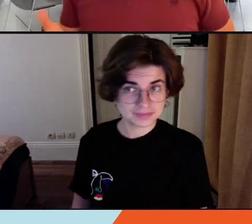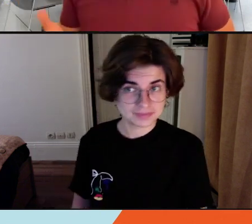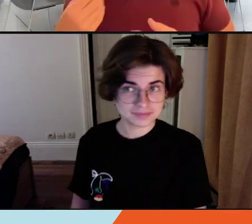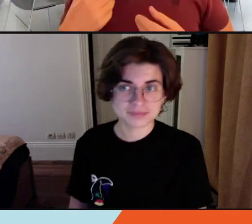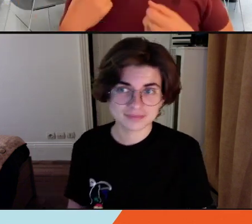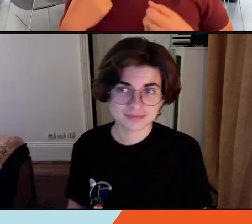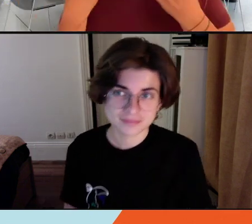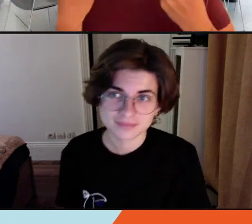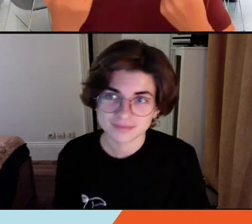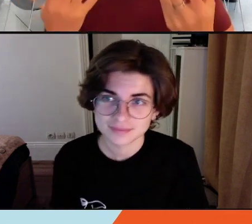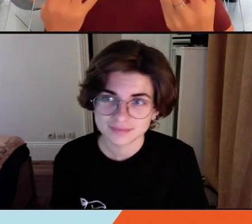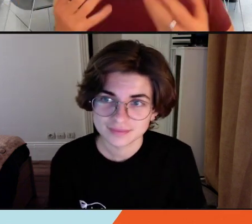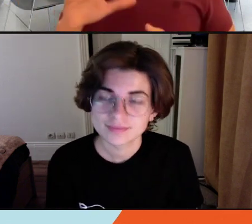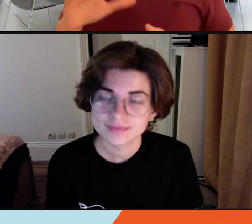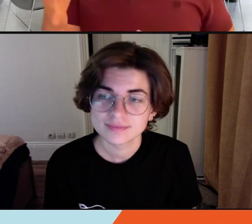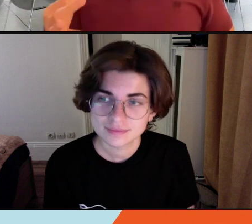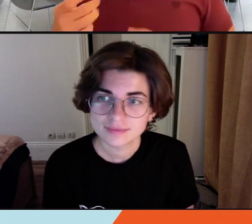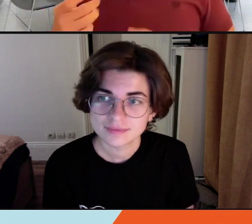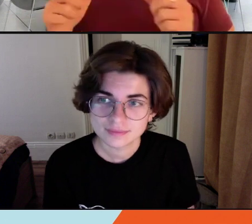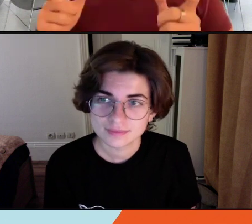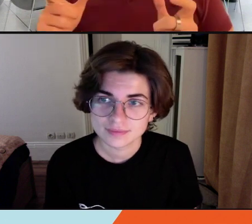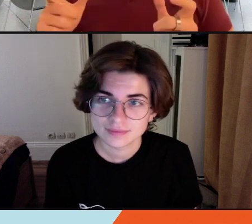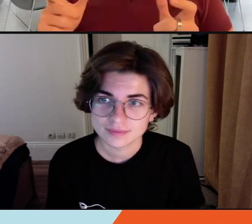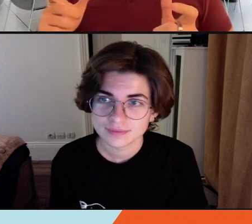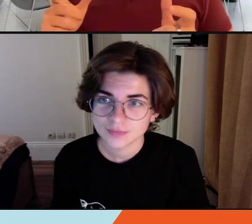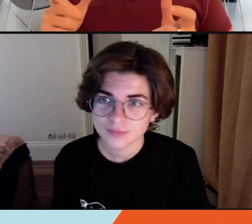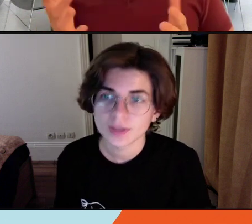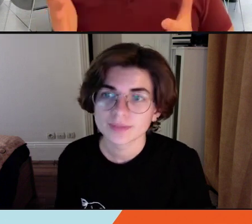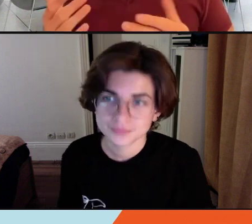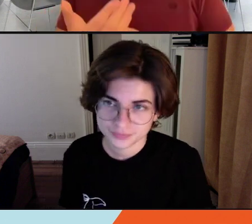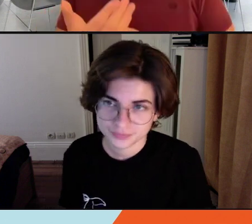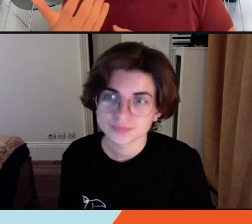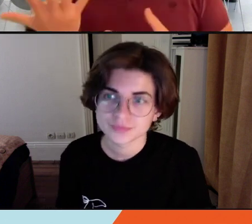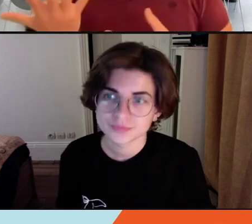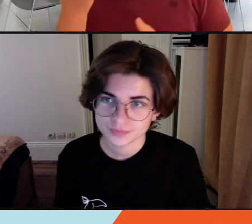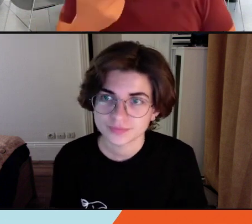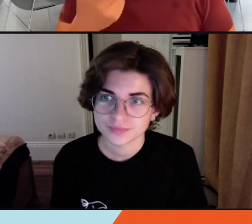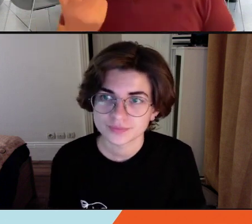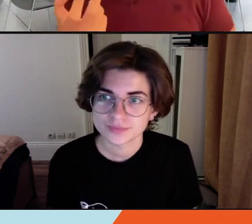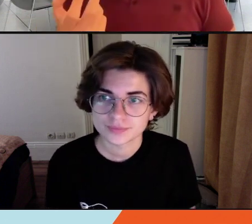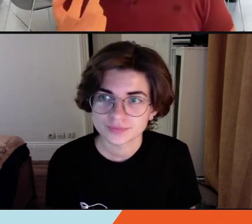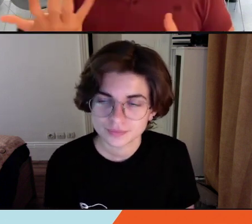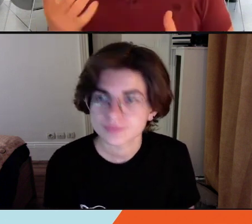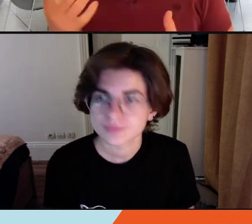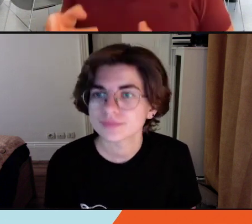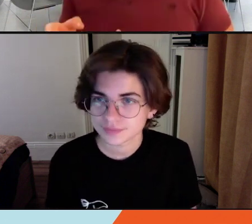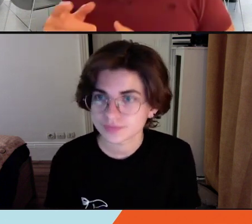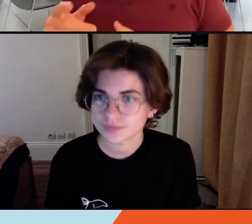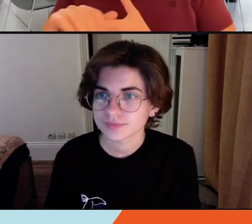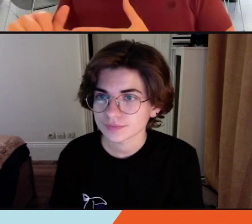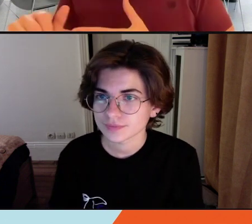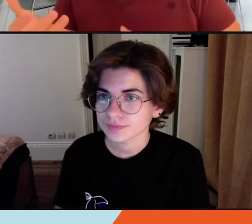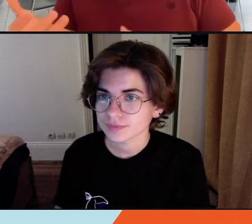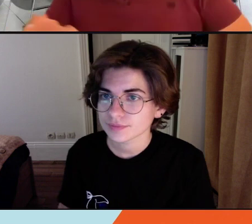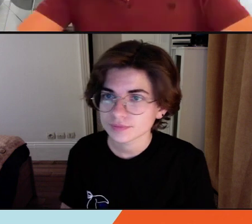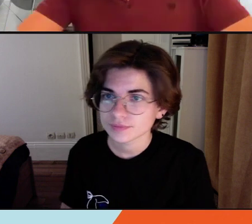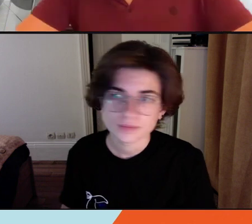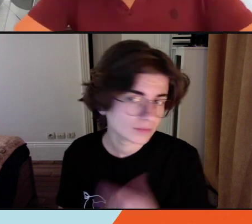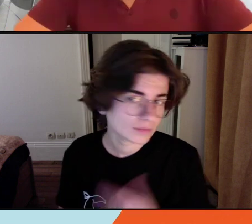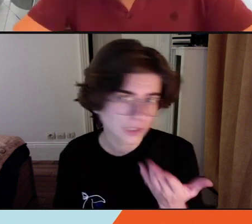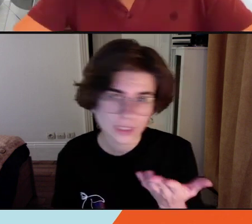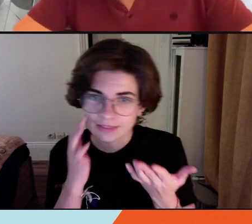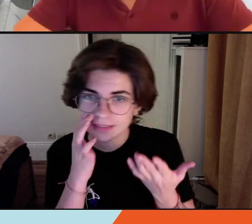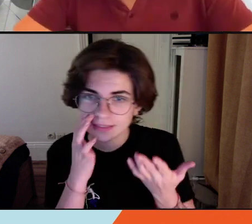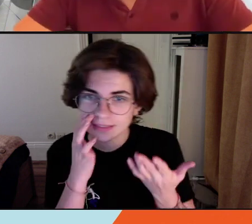où mon quotidien est 100% accessible. Ouais. Comment ça se passe? À quoi ça ressemble? Qu'est-ce qu'il faut faire? Ah, c'est